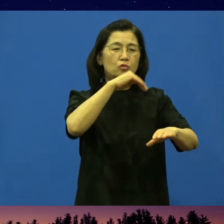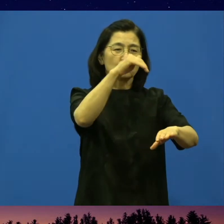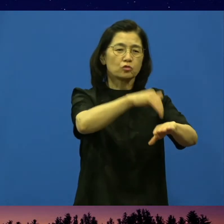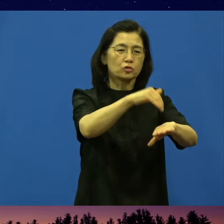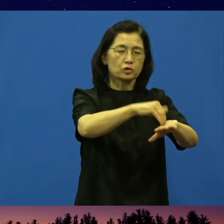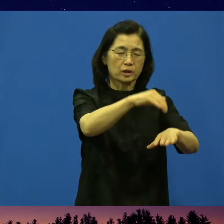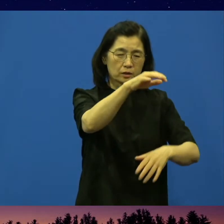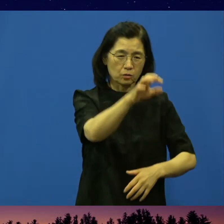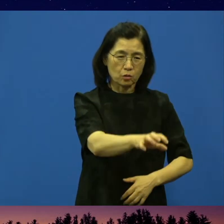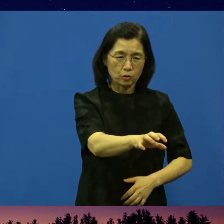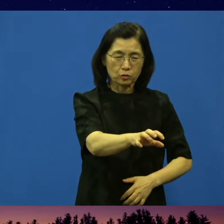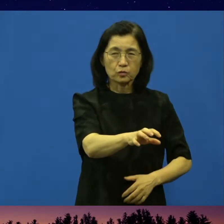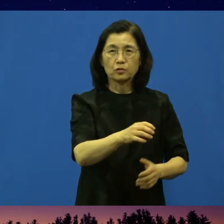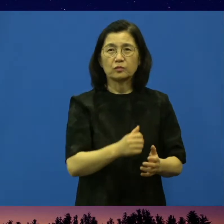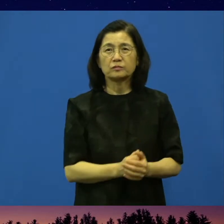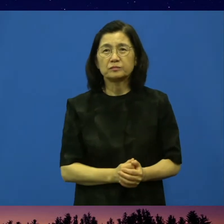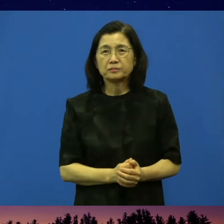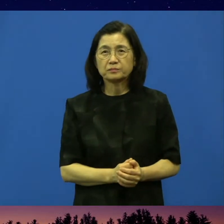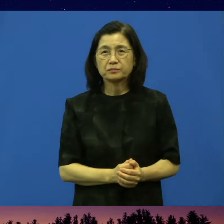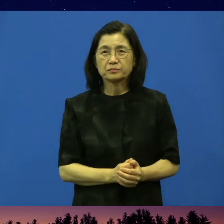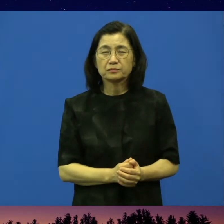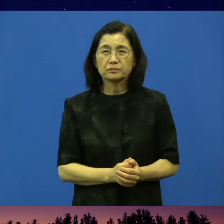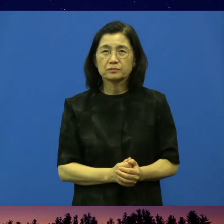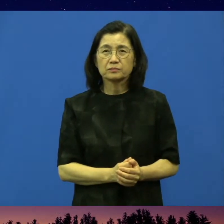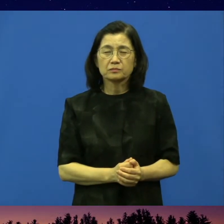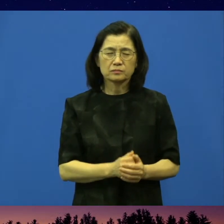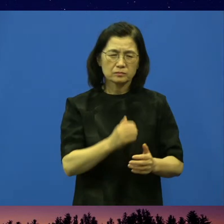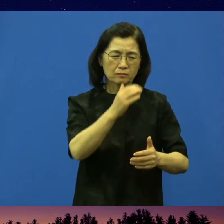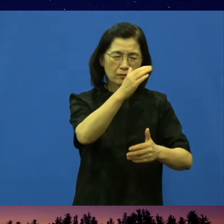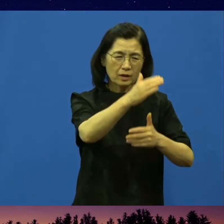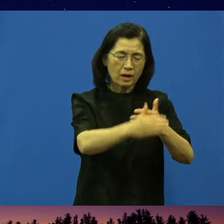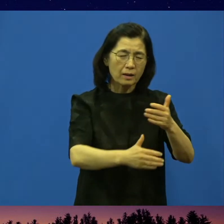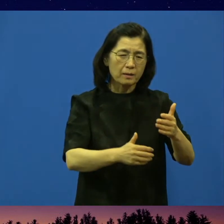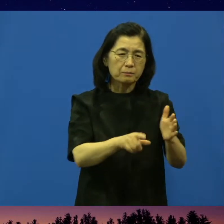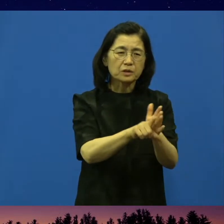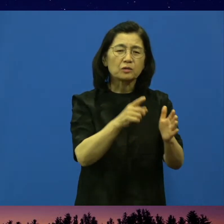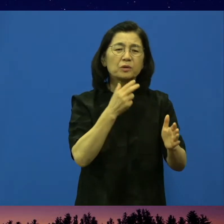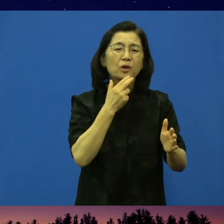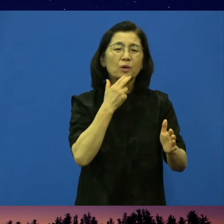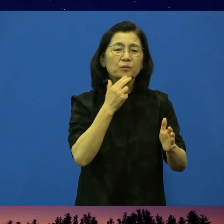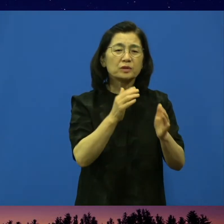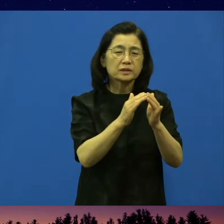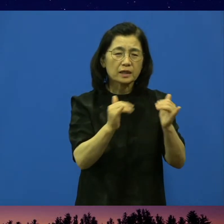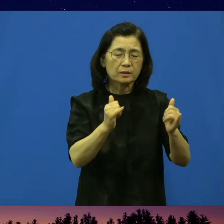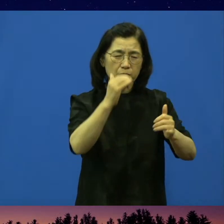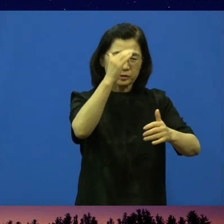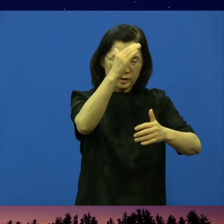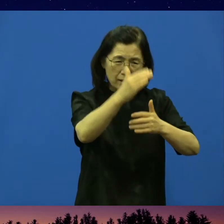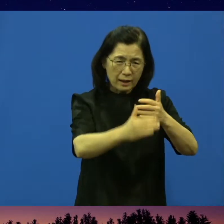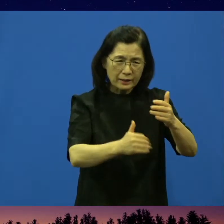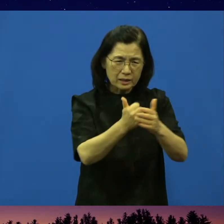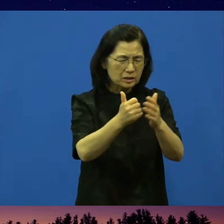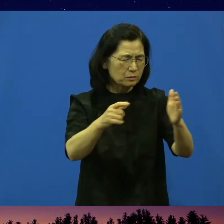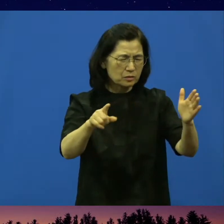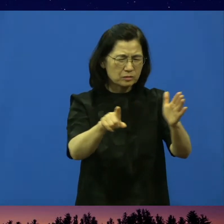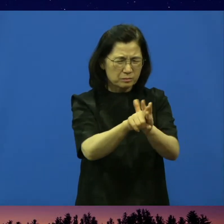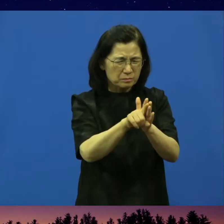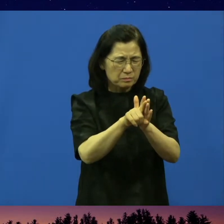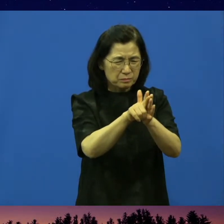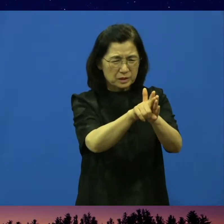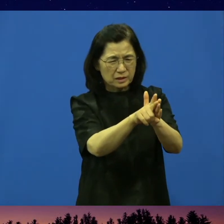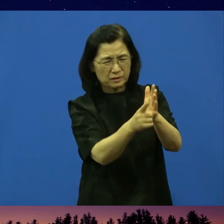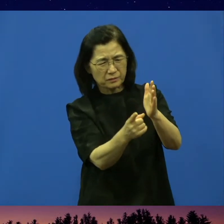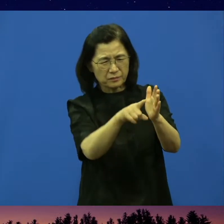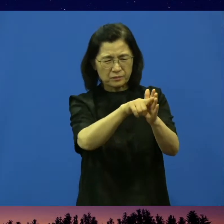그런데 그 하나님이 믿음스럽지 않아 보이는 거죠. 여러분, 믿음의 삶이란 그런 거예요. 아무것도 없어요. 나아진 것도 없어요.